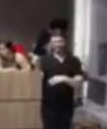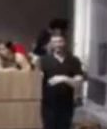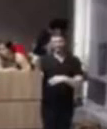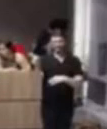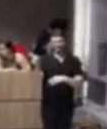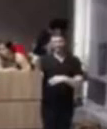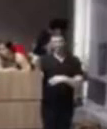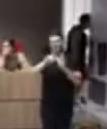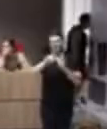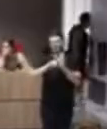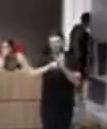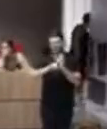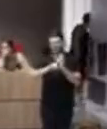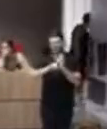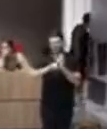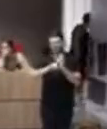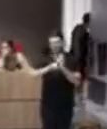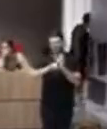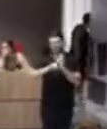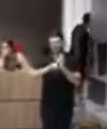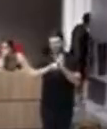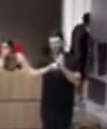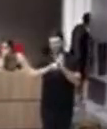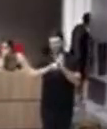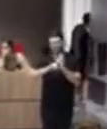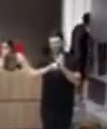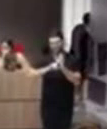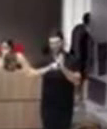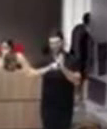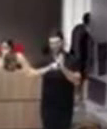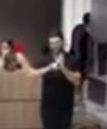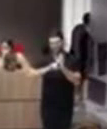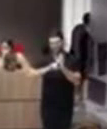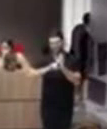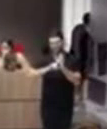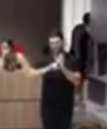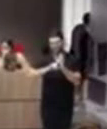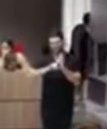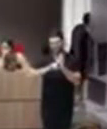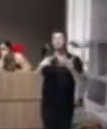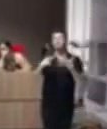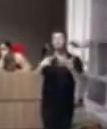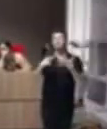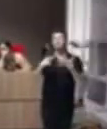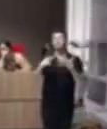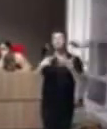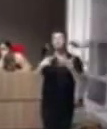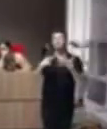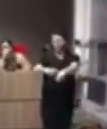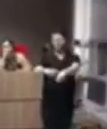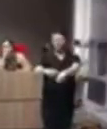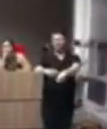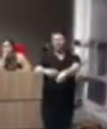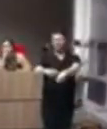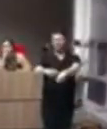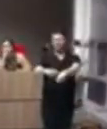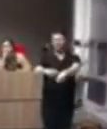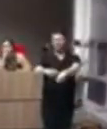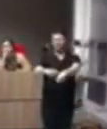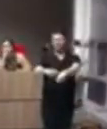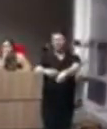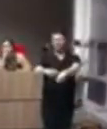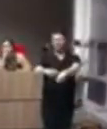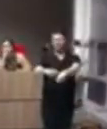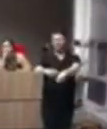que isso, mas eu destaquei alguns pontos para vocês olharem, né? Imediatamente, isso nós estamos dizendo providências a serem adotadas imediatamente